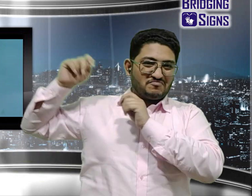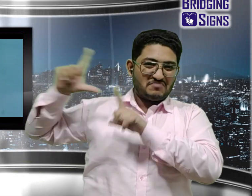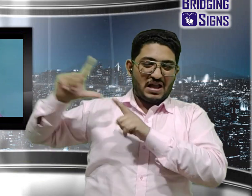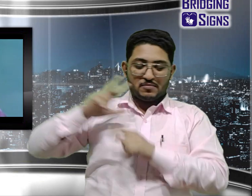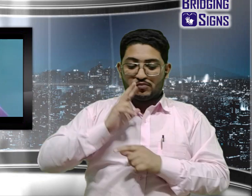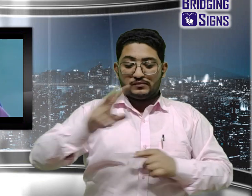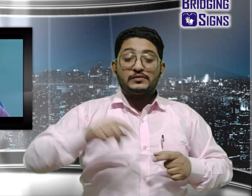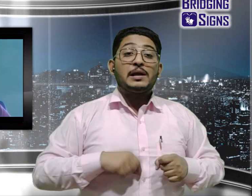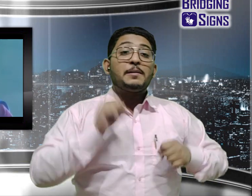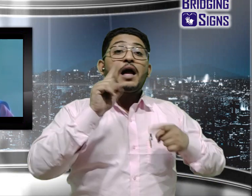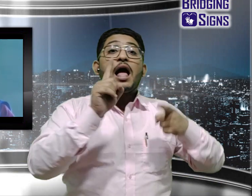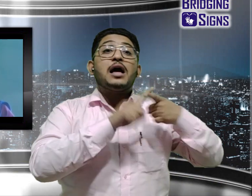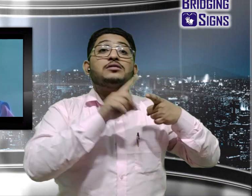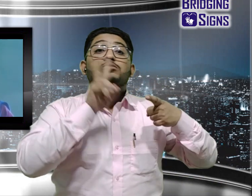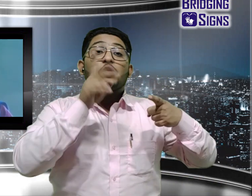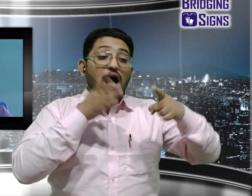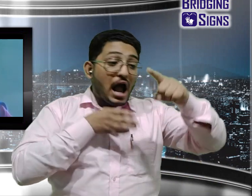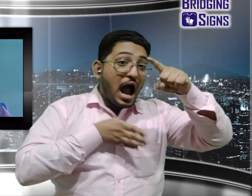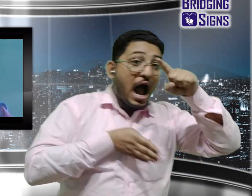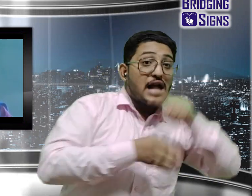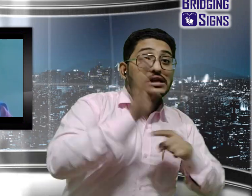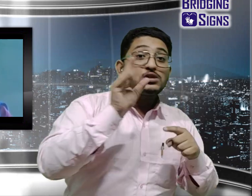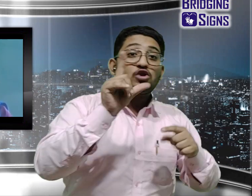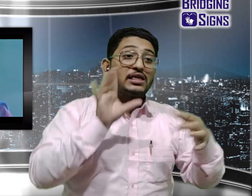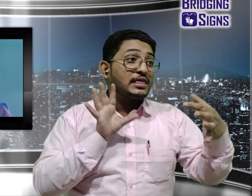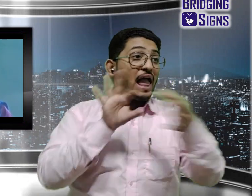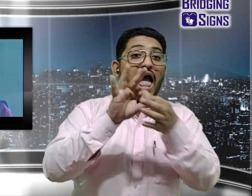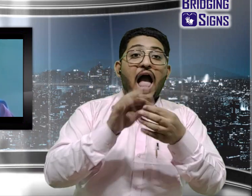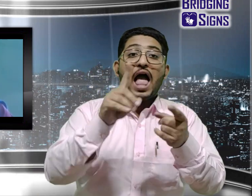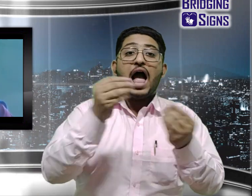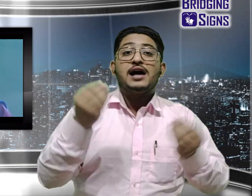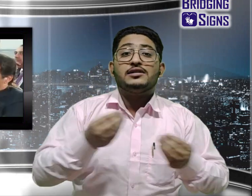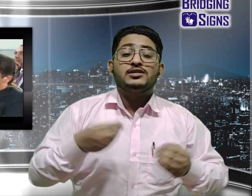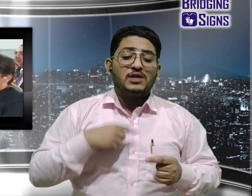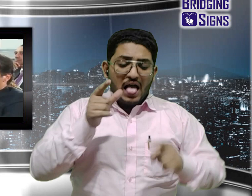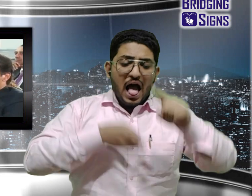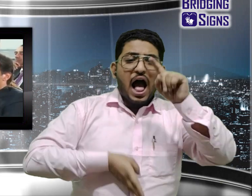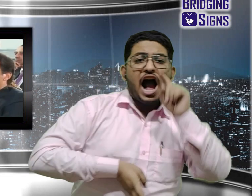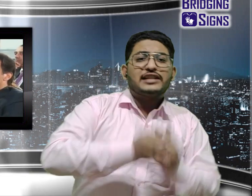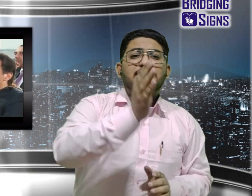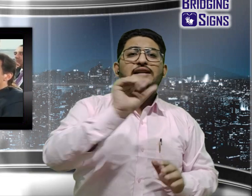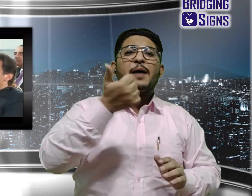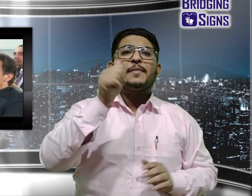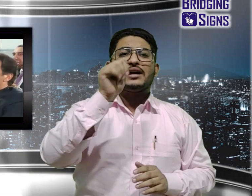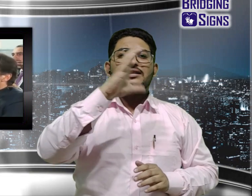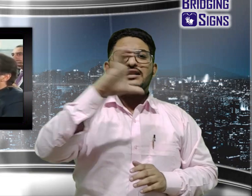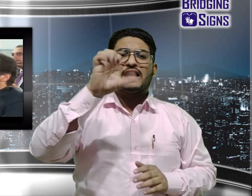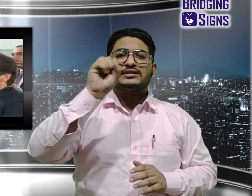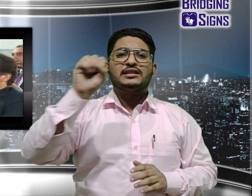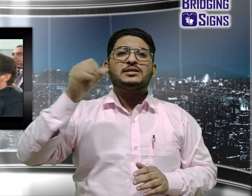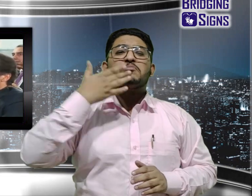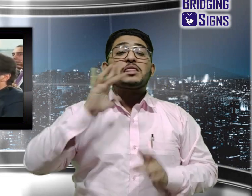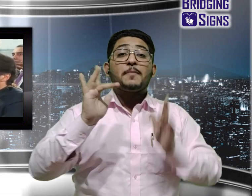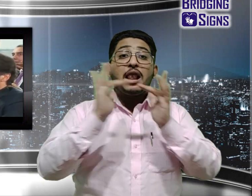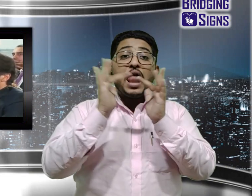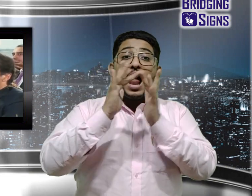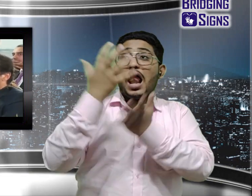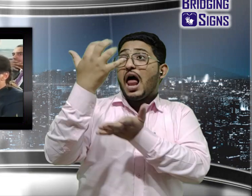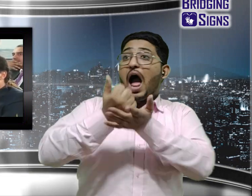करा जी। पहला एरिया इज एक्सेस एंड कनेक्टिविटी। देखिए जी, एक्सेस की जब हम बात करते हैं, एक्सेस टू द